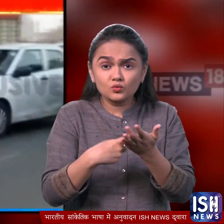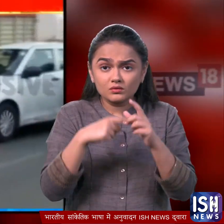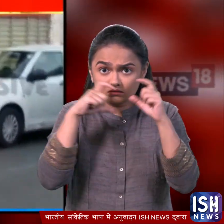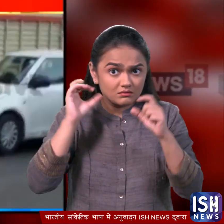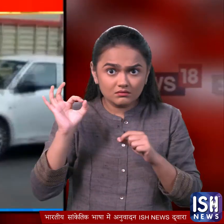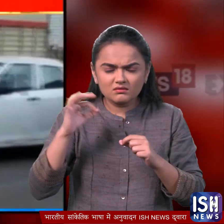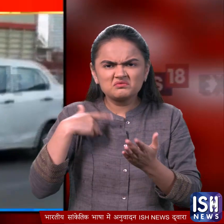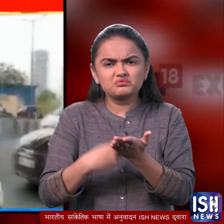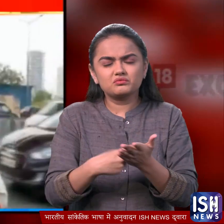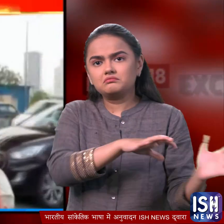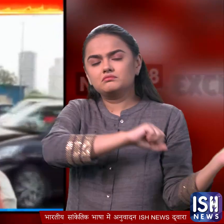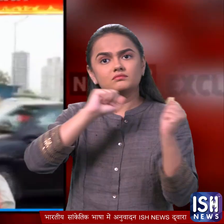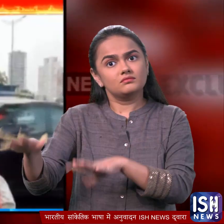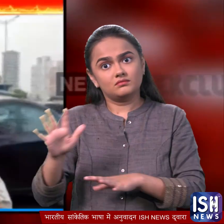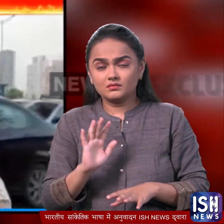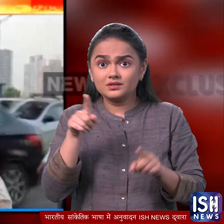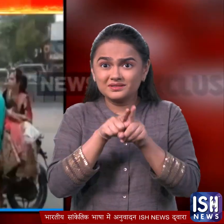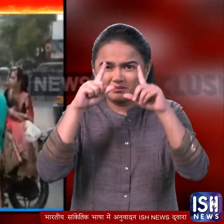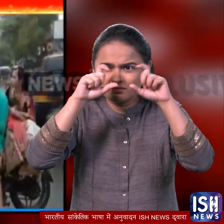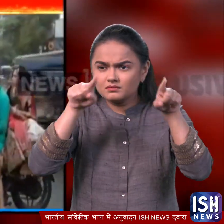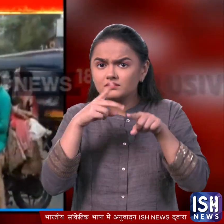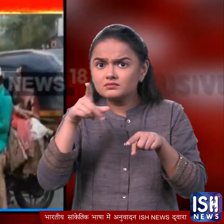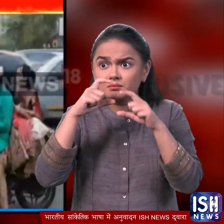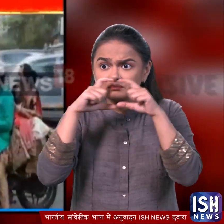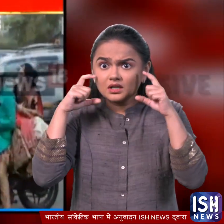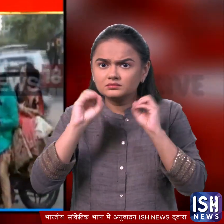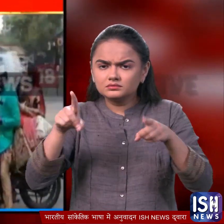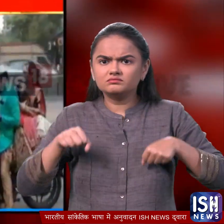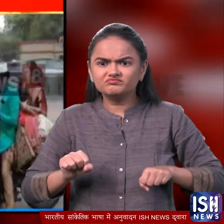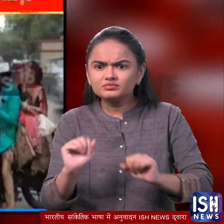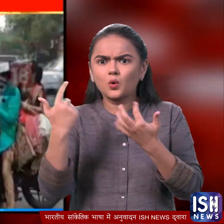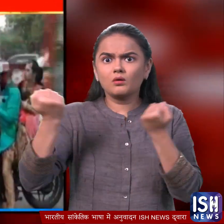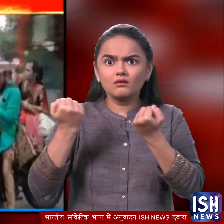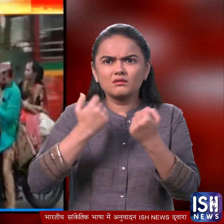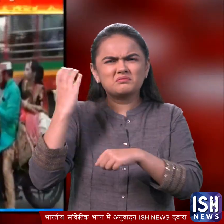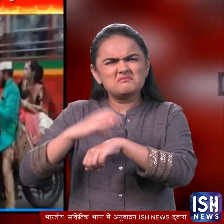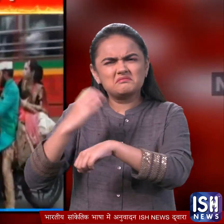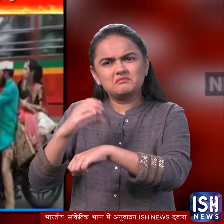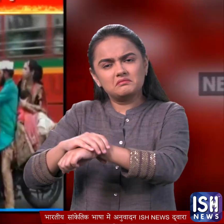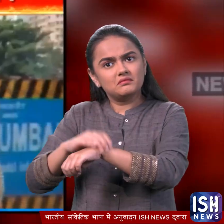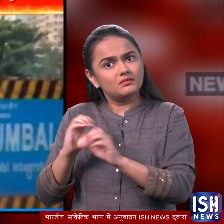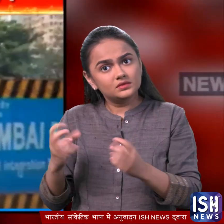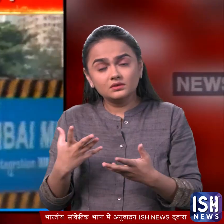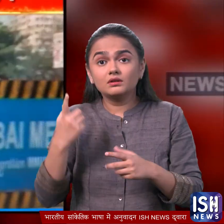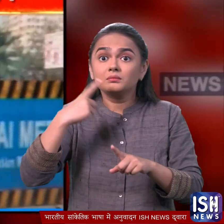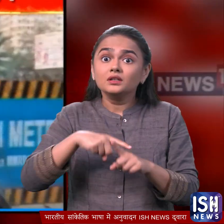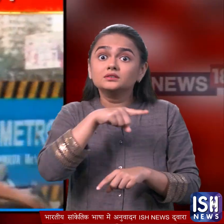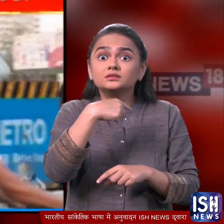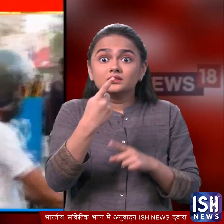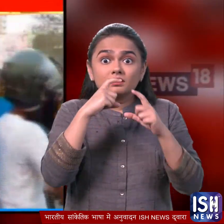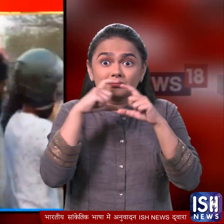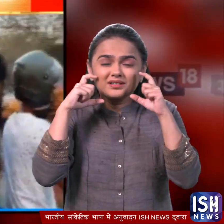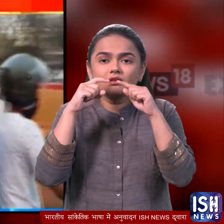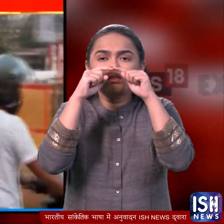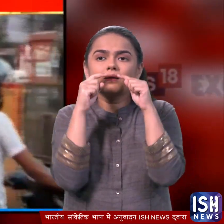पर कार्रवाई की गई। एक इलाके से सामने आई तस्वीर में दिखा कि बिना मास्क के गाड़ी चला रहे कई लोगों को पुलिस ने पकड़ लिया। इसके साथ ही जिन